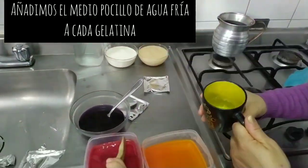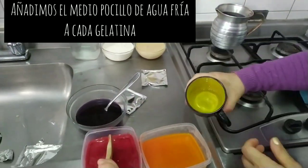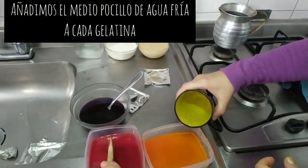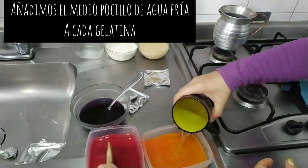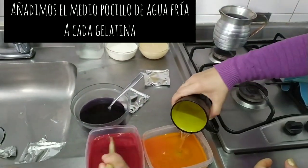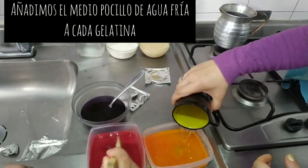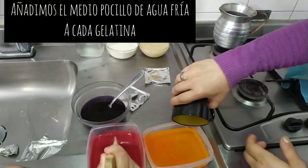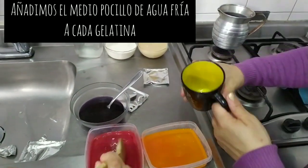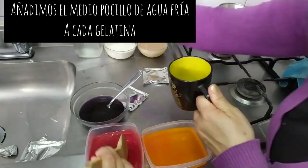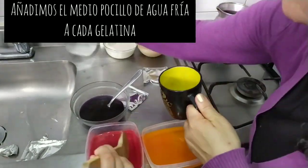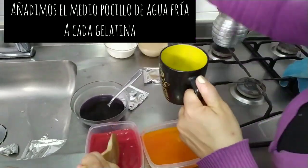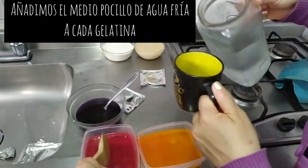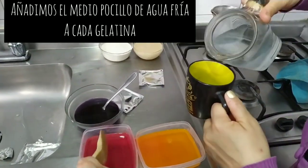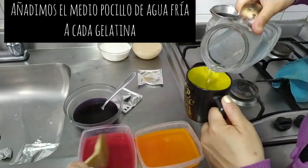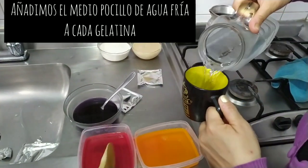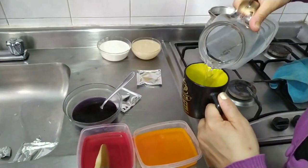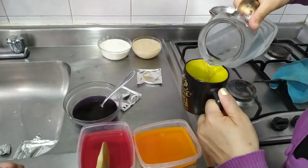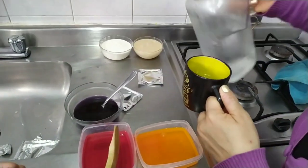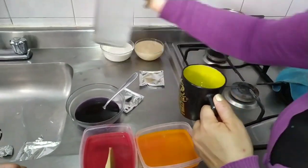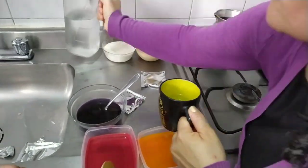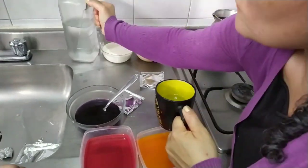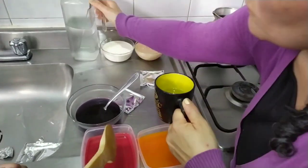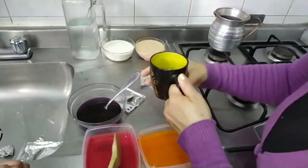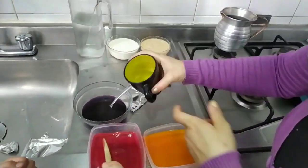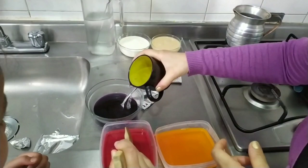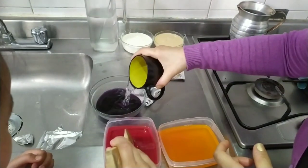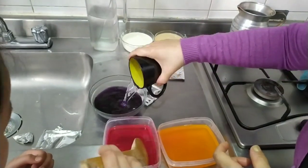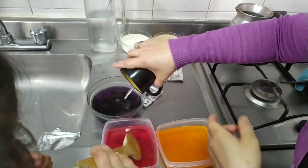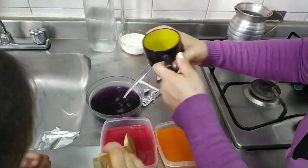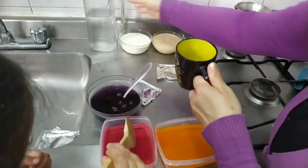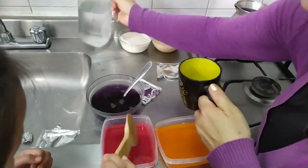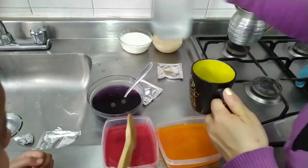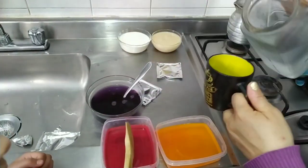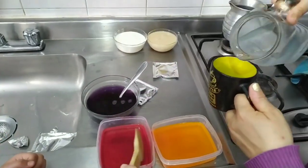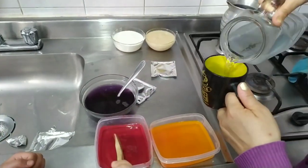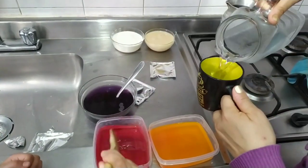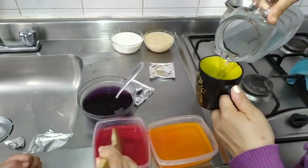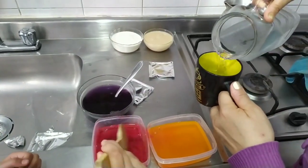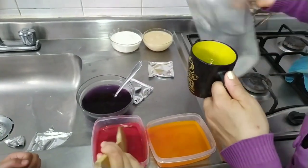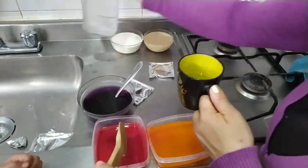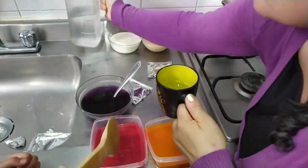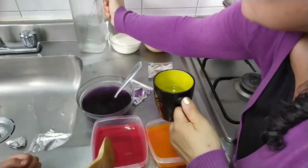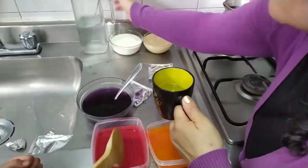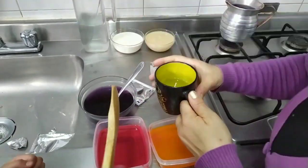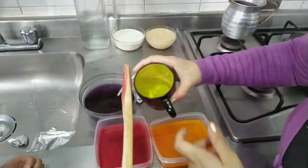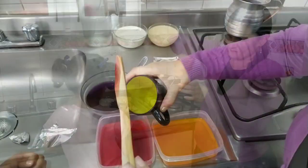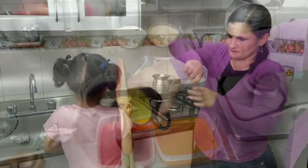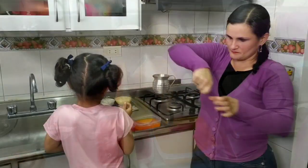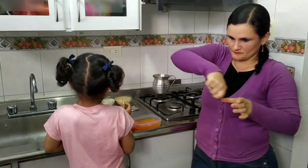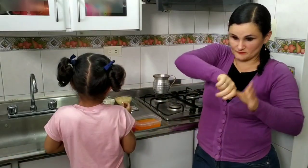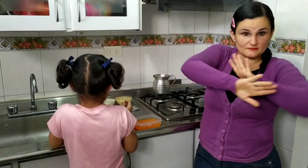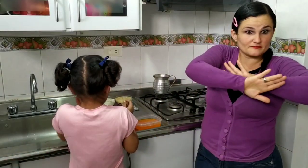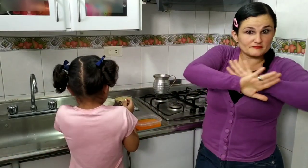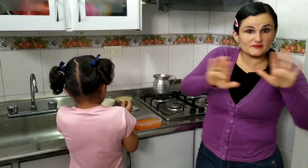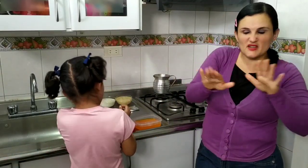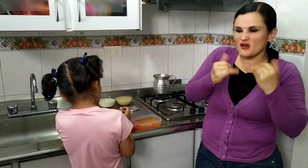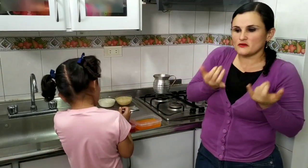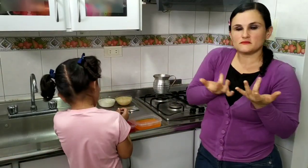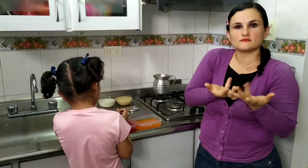Ahora vamos a agregar el medio pocillo de agua fría a cada gelatina. Listo,